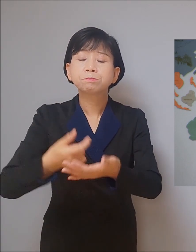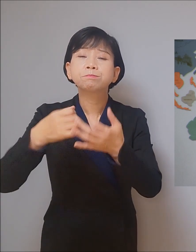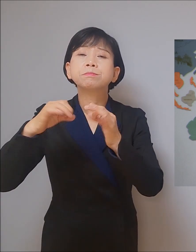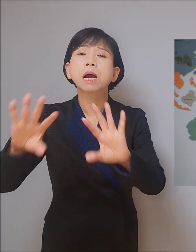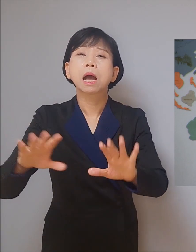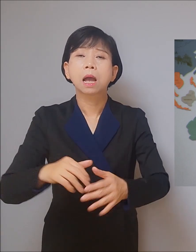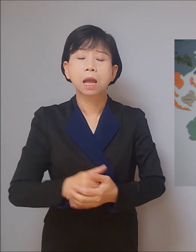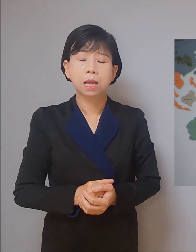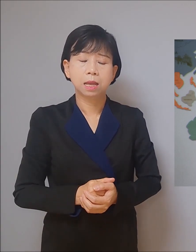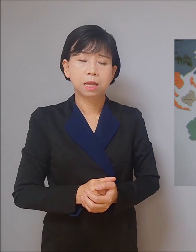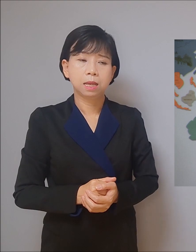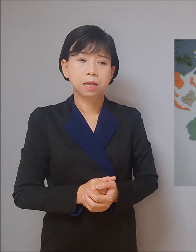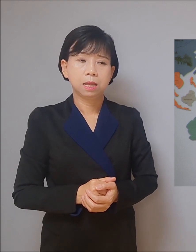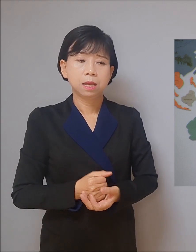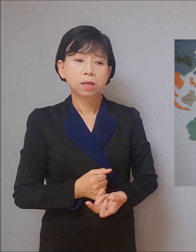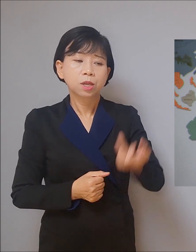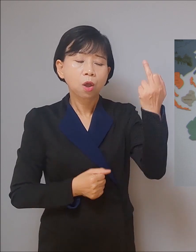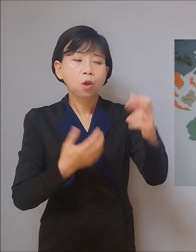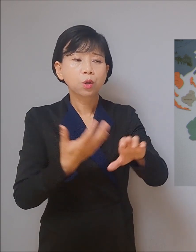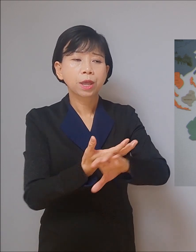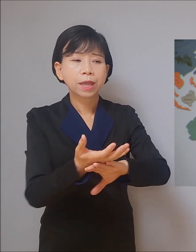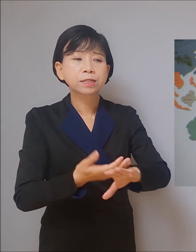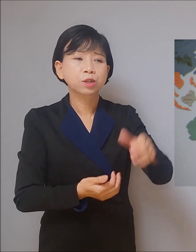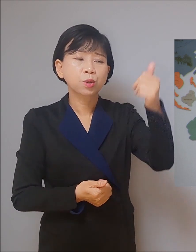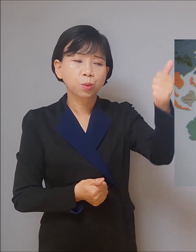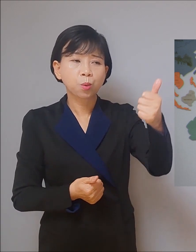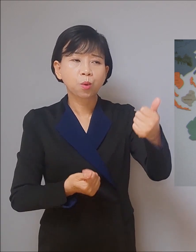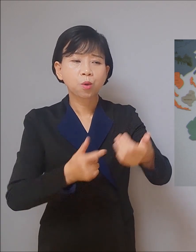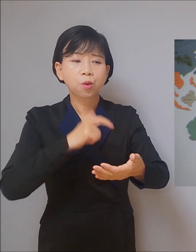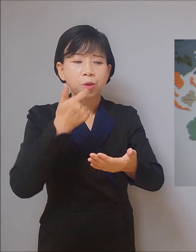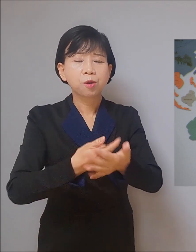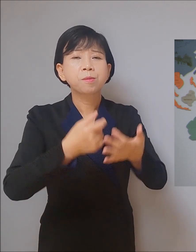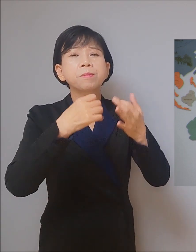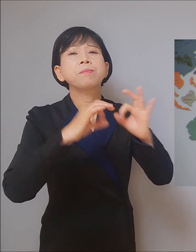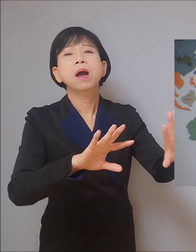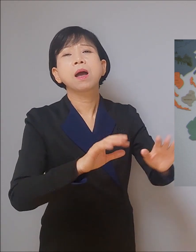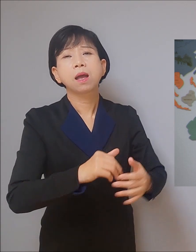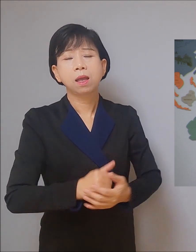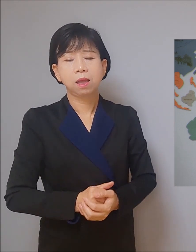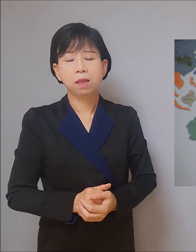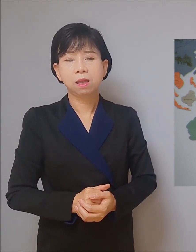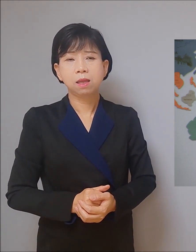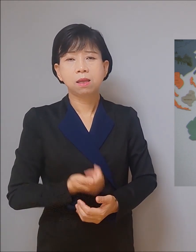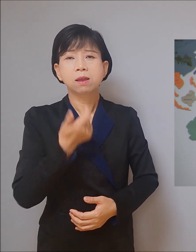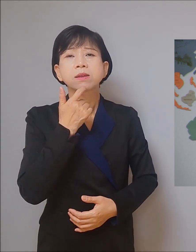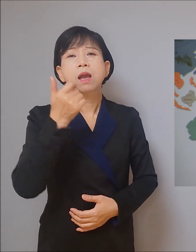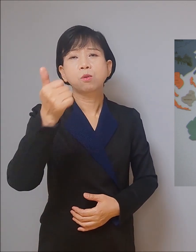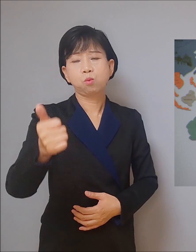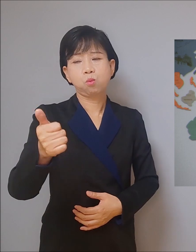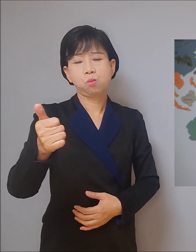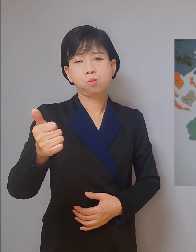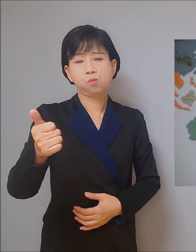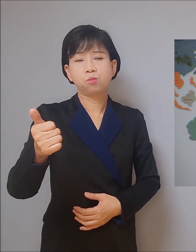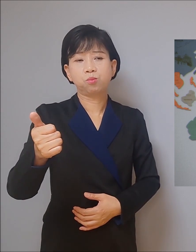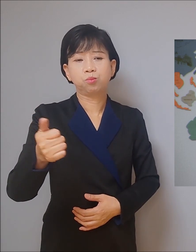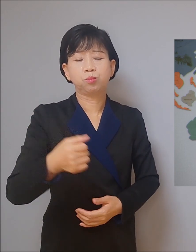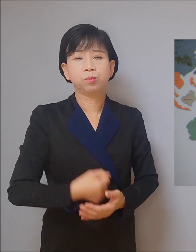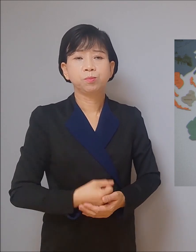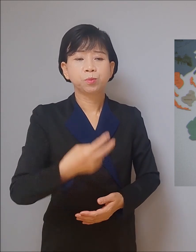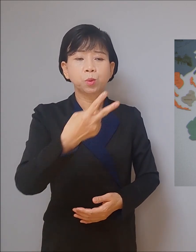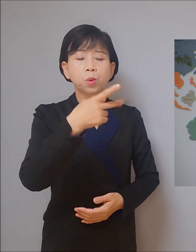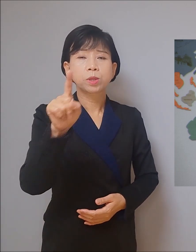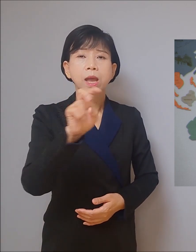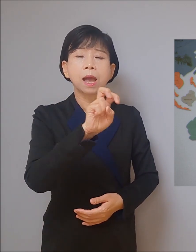속고 속이는 일들이 계속 일어났던 사람 야곱입니다. 다말이라는